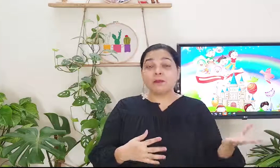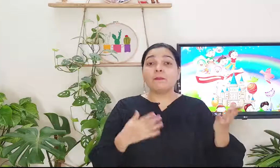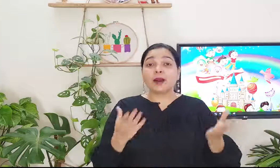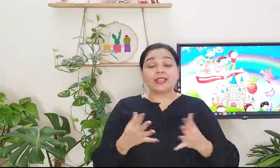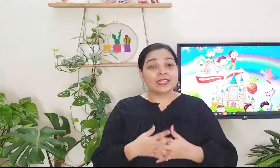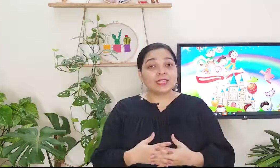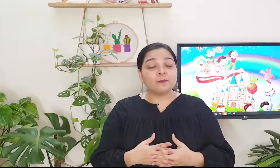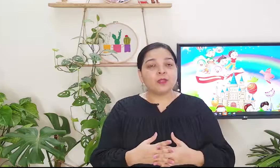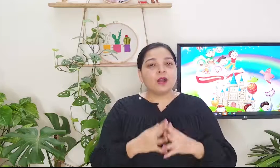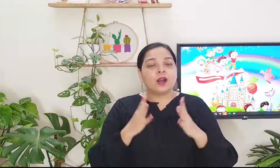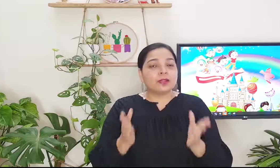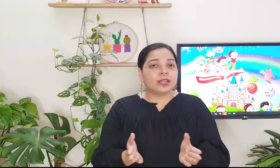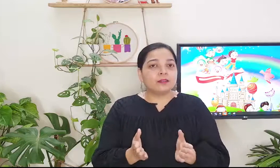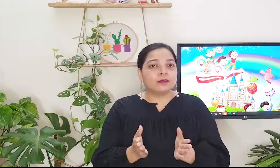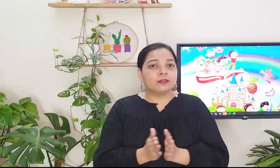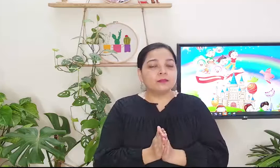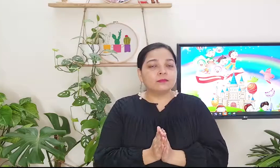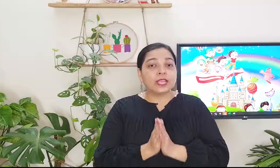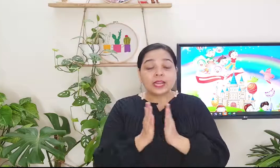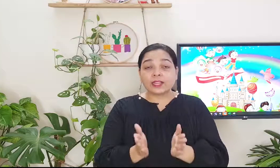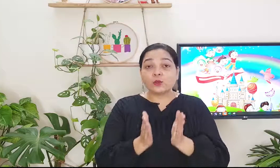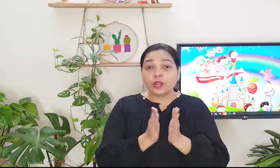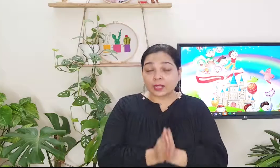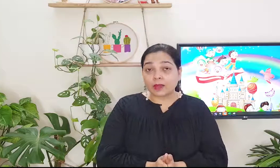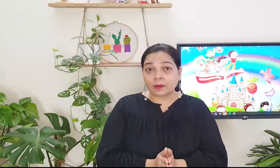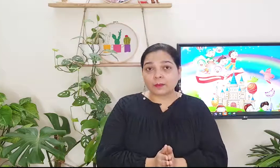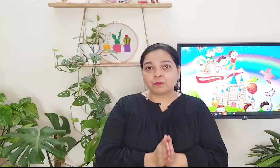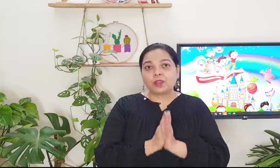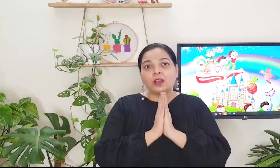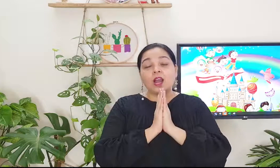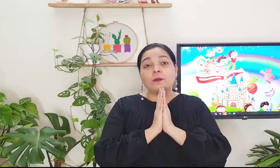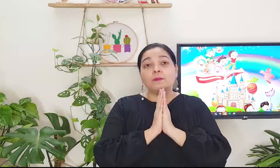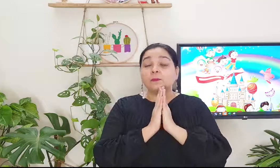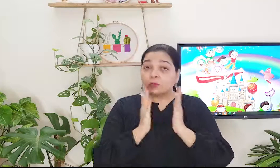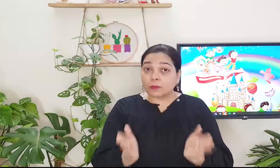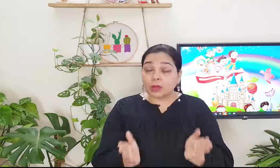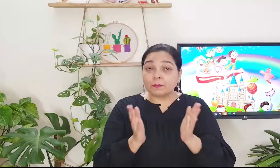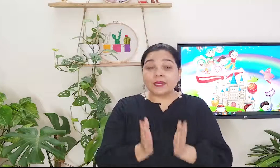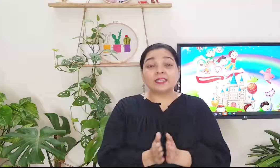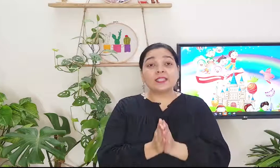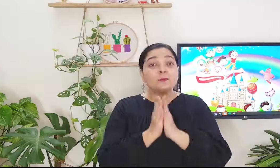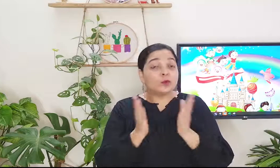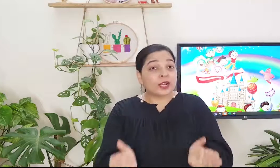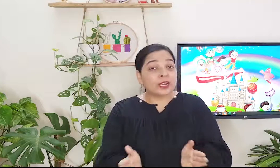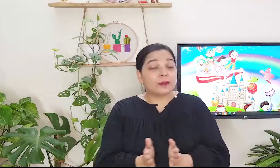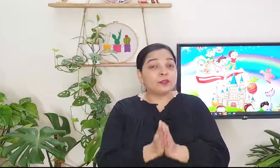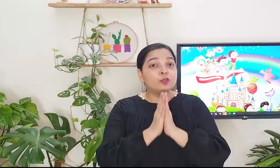আগে বলেছিলাম, আমরা দেখেছিলাম জোনার ব্যাপারে। তোমরা সেটা পড়তে পারো পুরনো নিয়মে